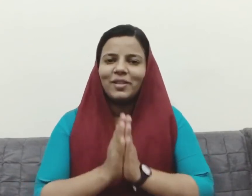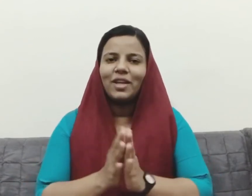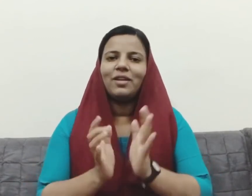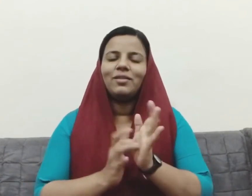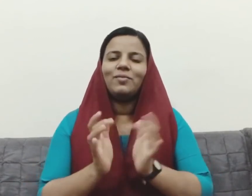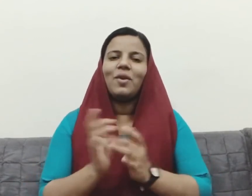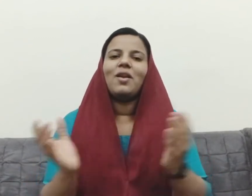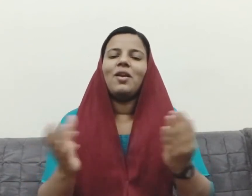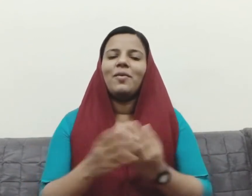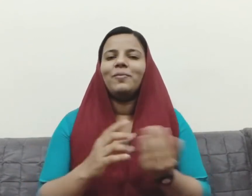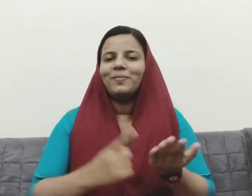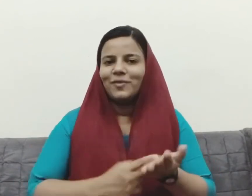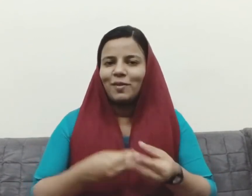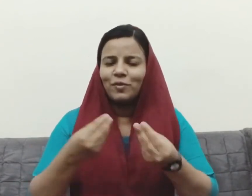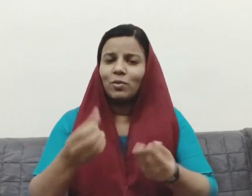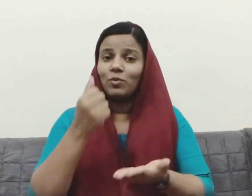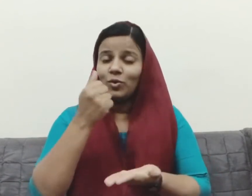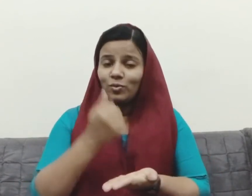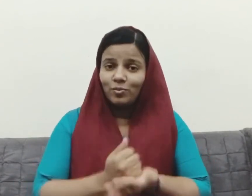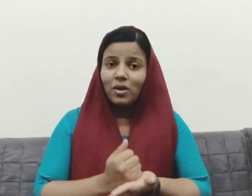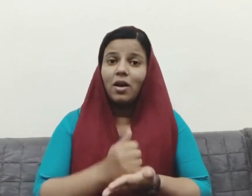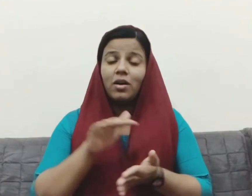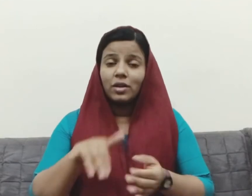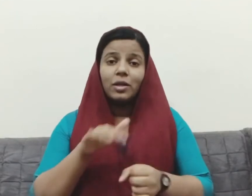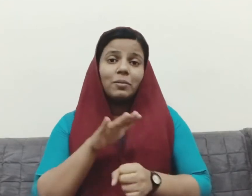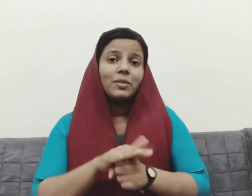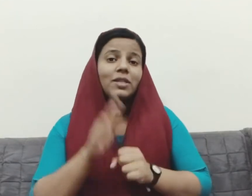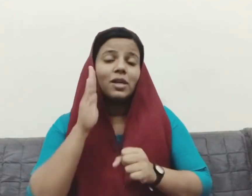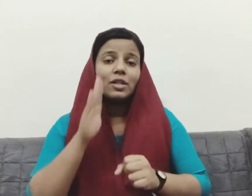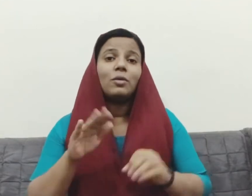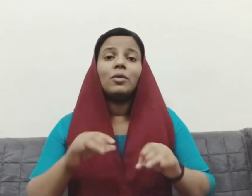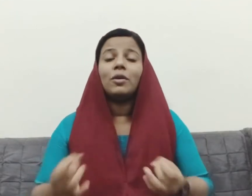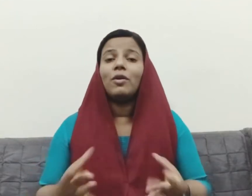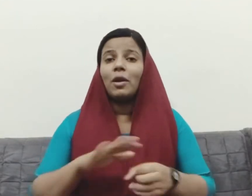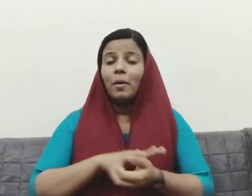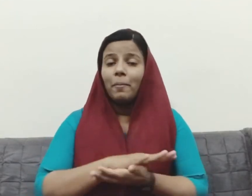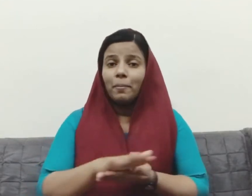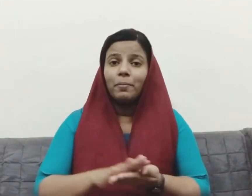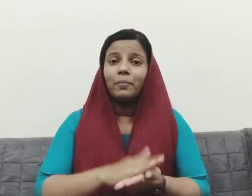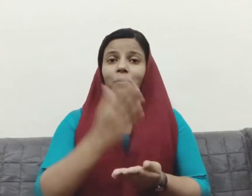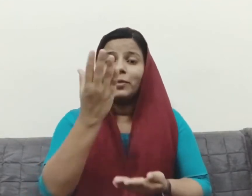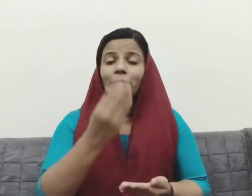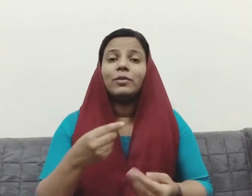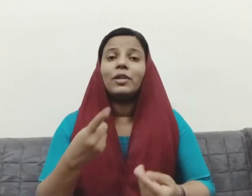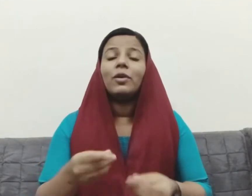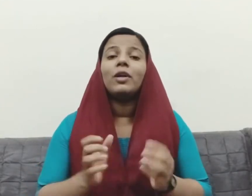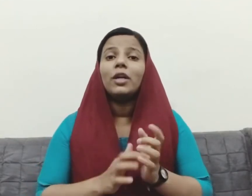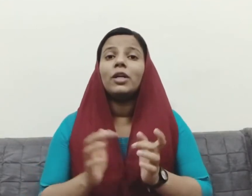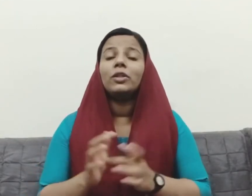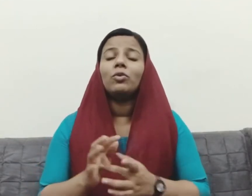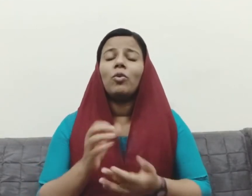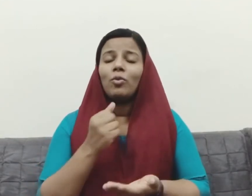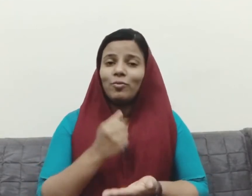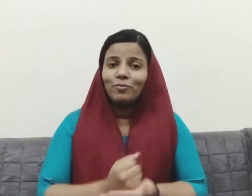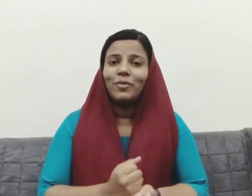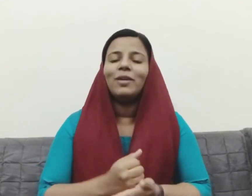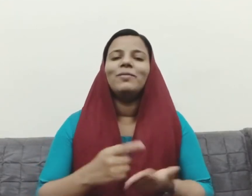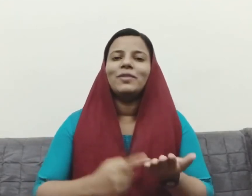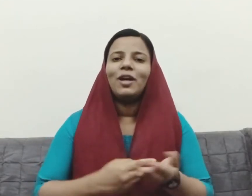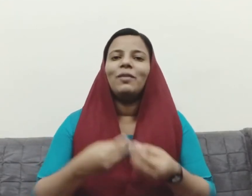കൊടുക്കാം. കർത്താവ് നമ്മളെ അതിനുവേണ്ടി സഹായിക്കും. നിശ്ചയമായിട്ടും ഇങ്ങനൊരു സന്ദേശം ഈ പ്രവാദി പരിശുദ്ധാത്മാവ് തരുമ്പോൾ നമ്മളെ ഉറപ്പായിട്ടും പരിശുദ്ധാത്മാവ്